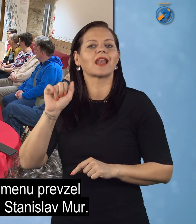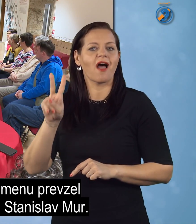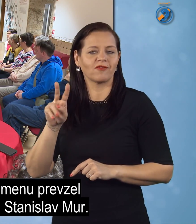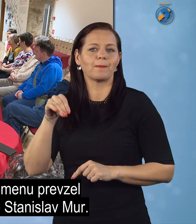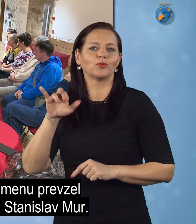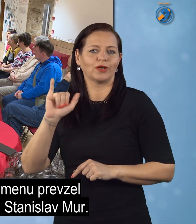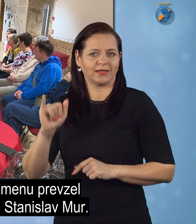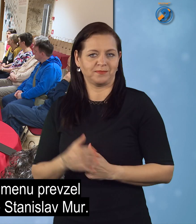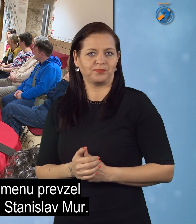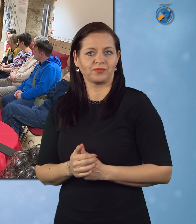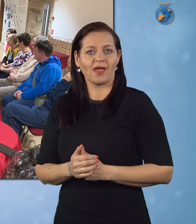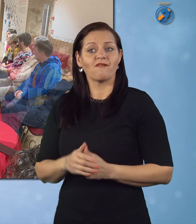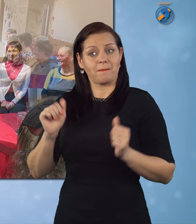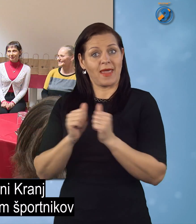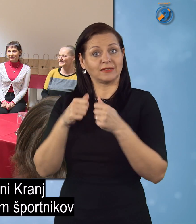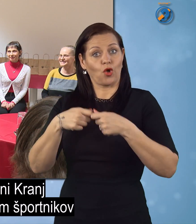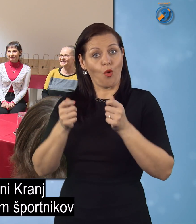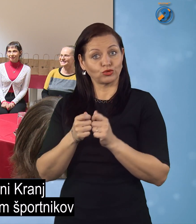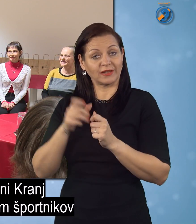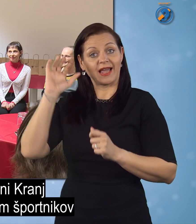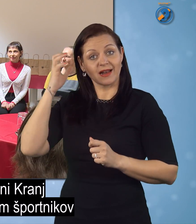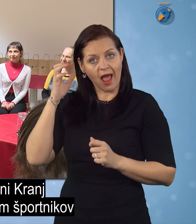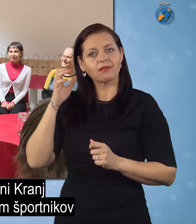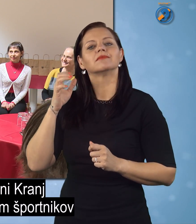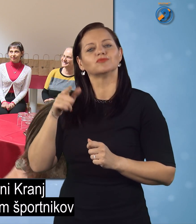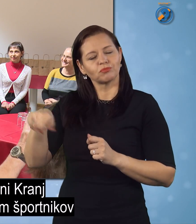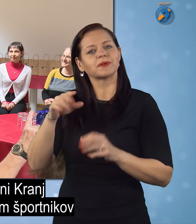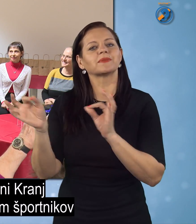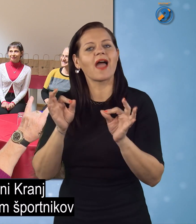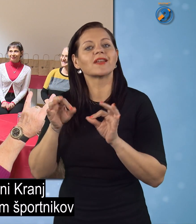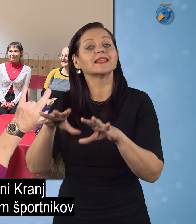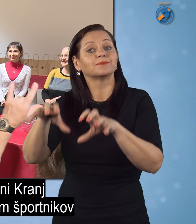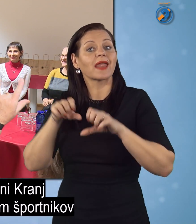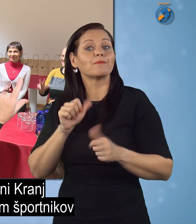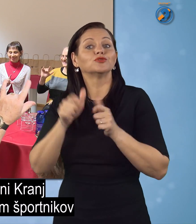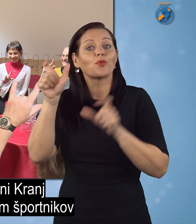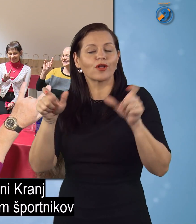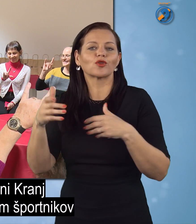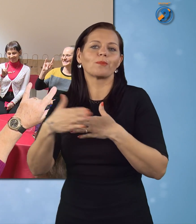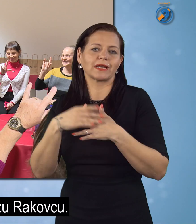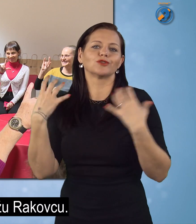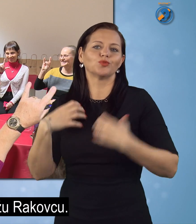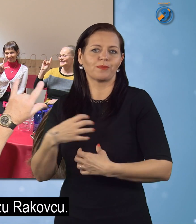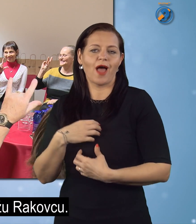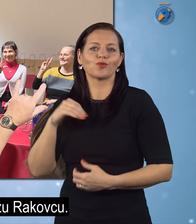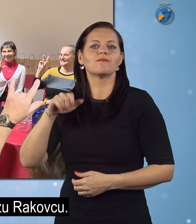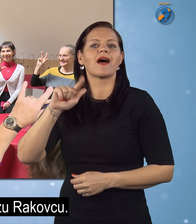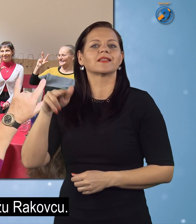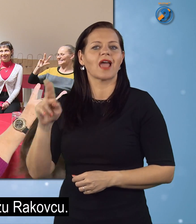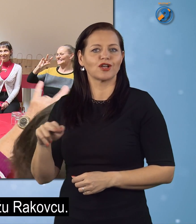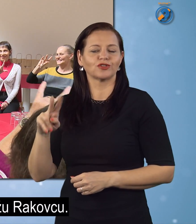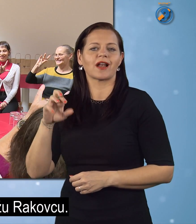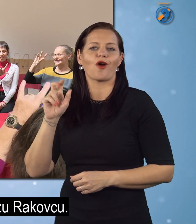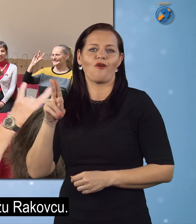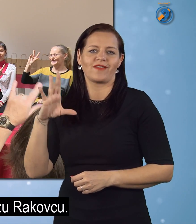Mur. V Mestni občini Kranj so pripravili sprejem športnikov pri županu Matjažu